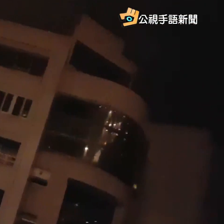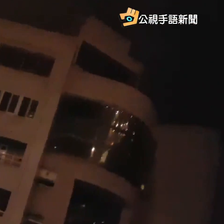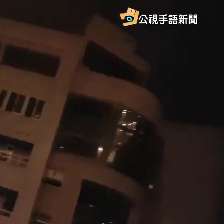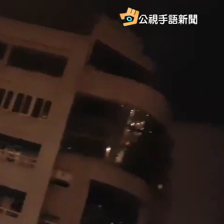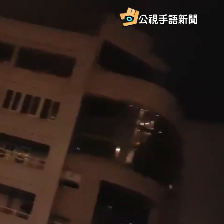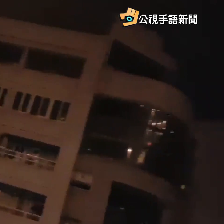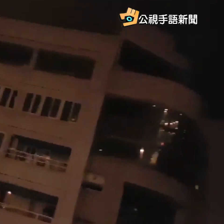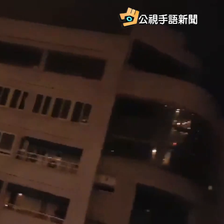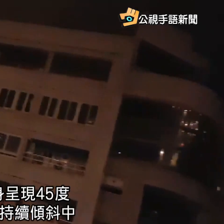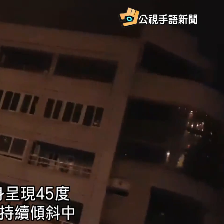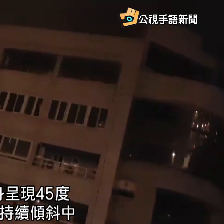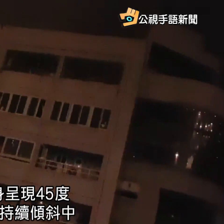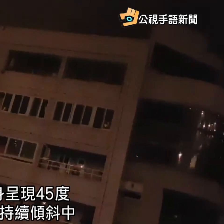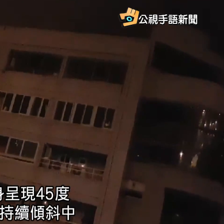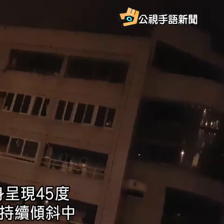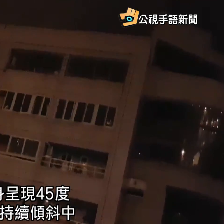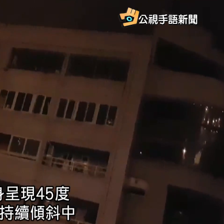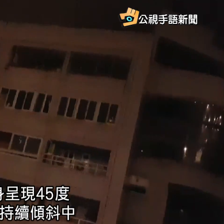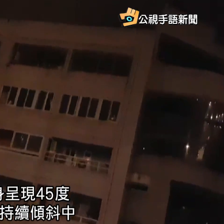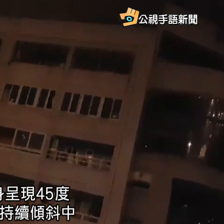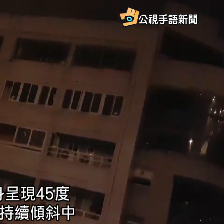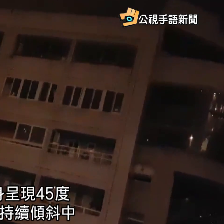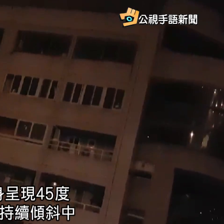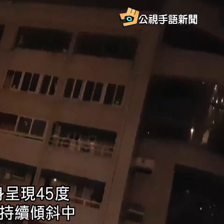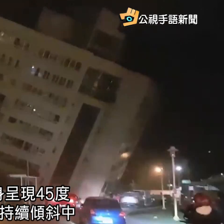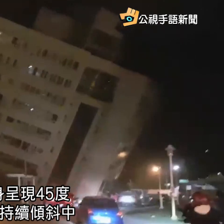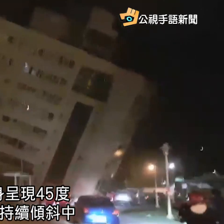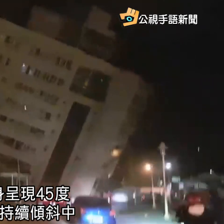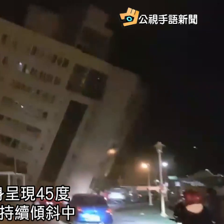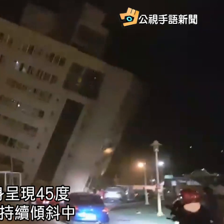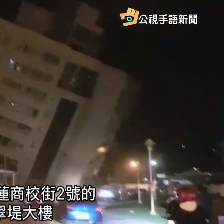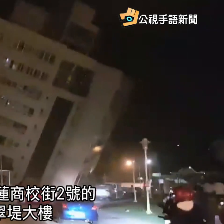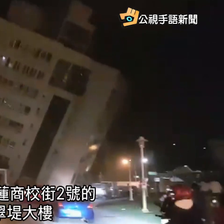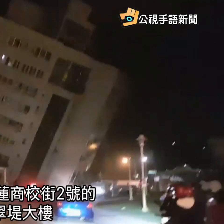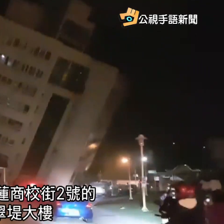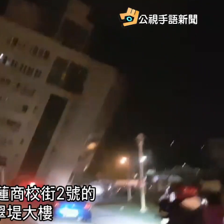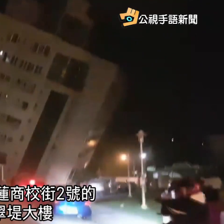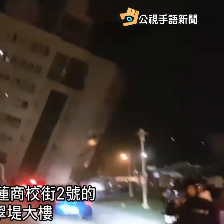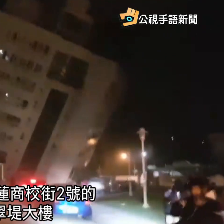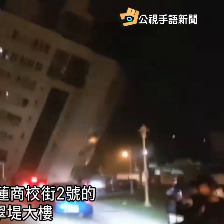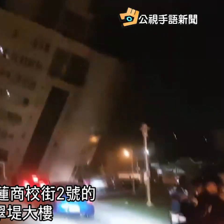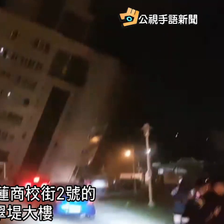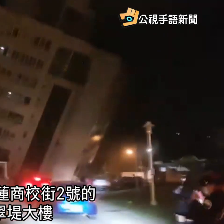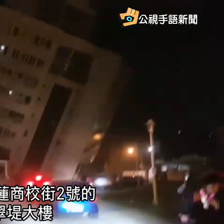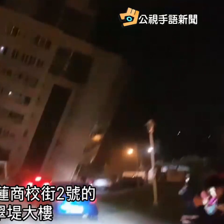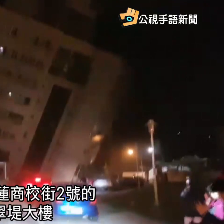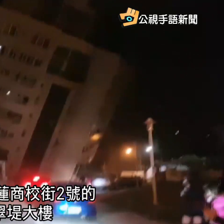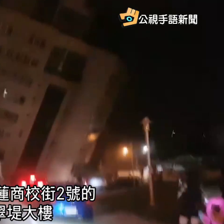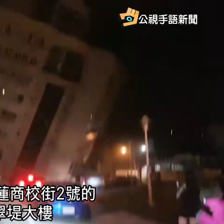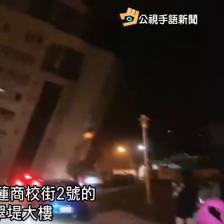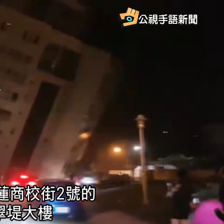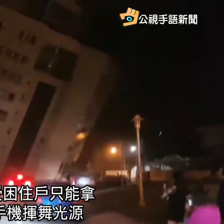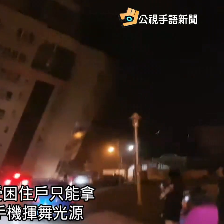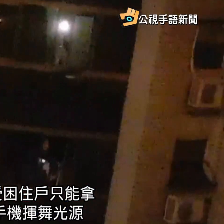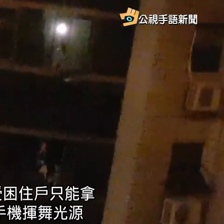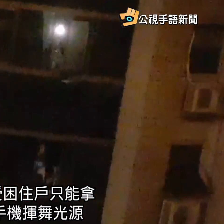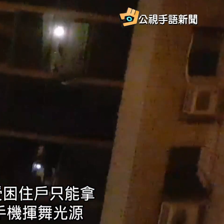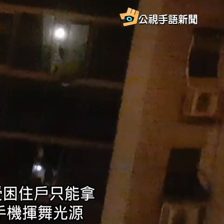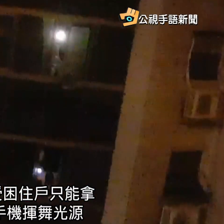整个楼身呈现45度，而且还在持续倾斜中。这是位在花莲商校街2号的云门翠堤大楼，因为停电，受困住户只